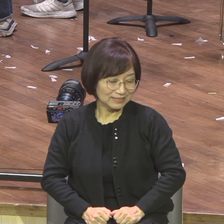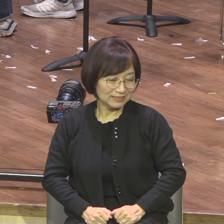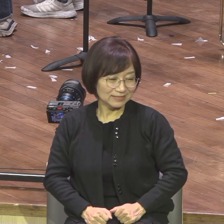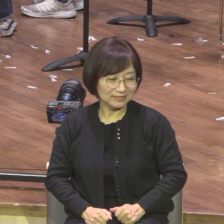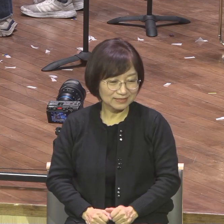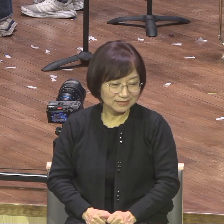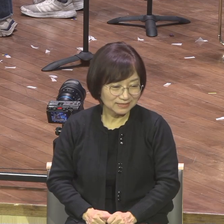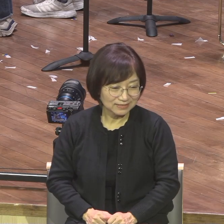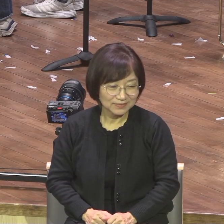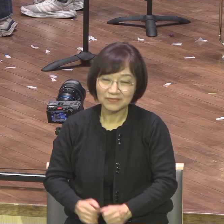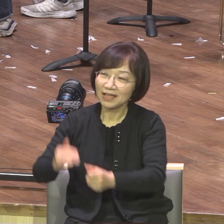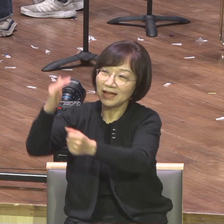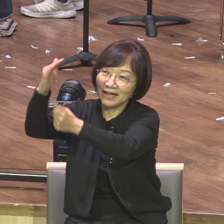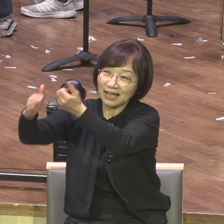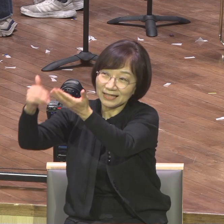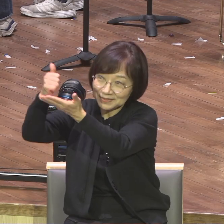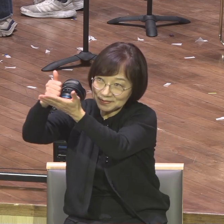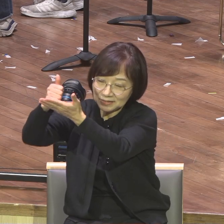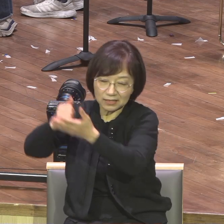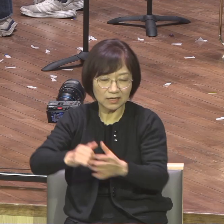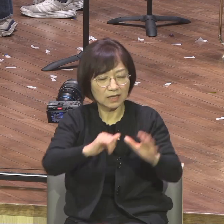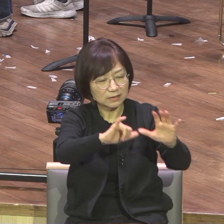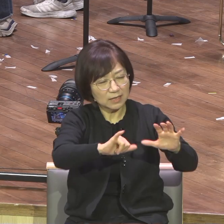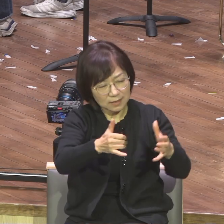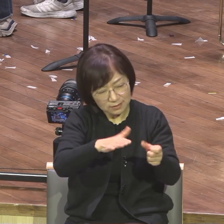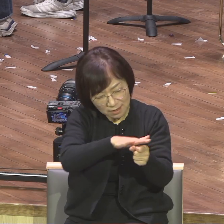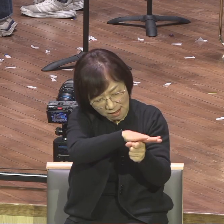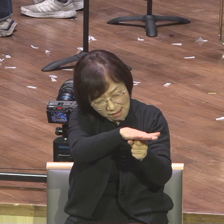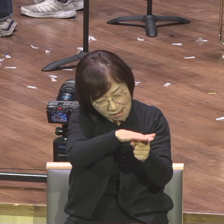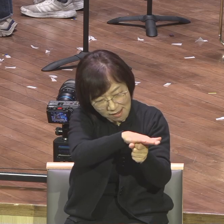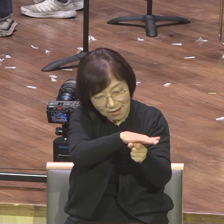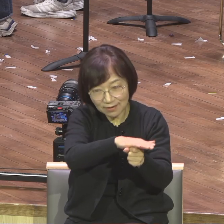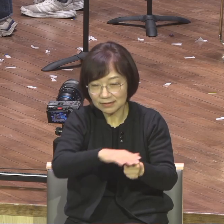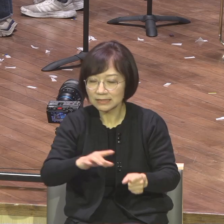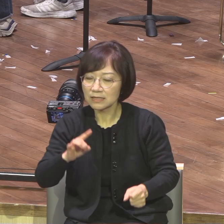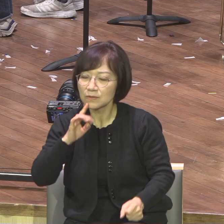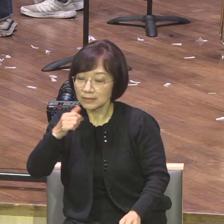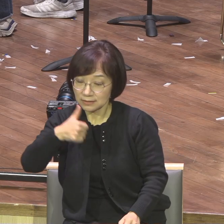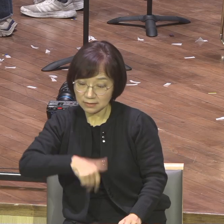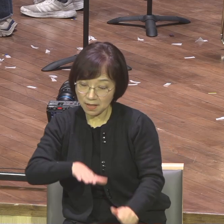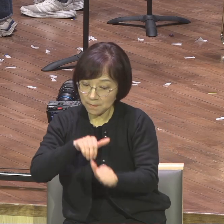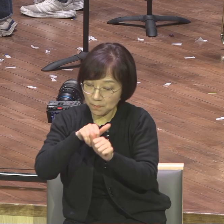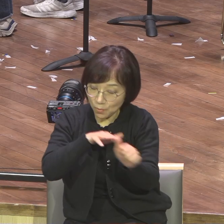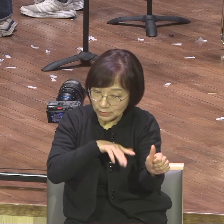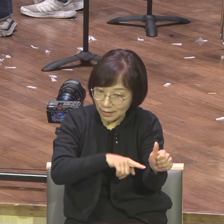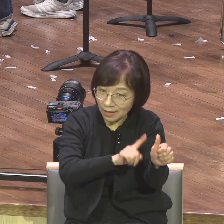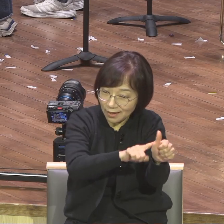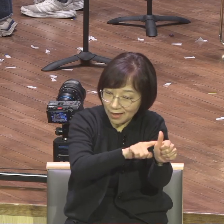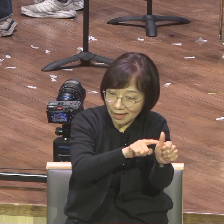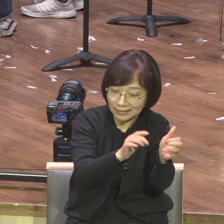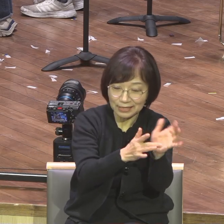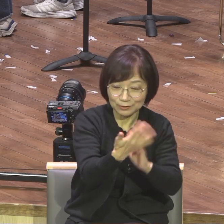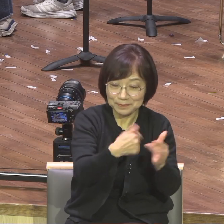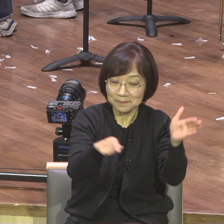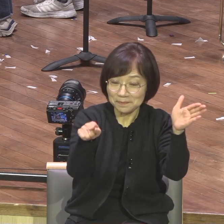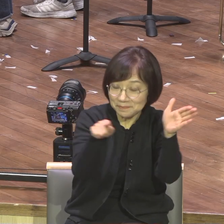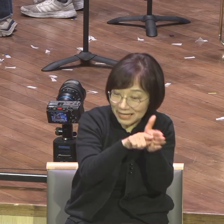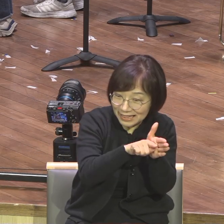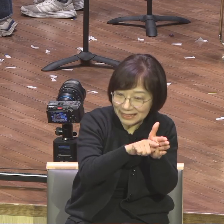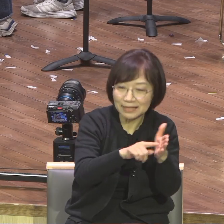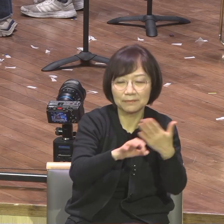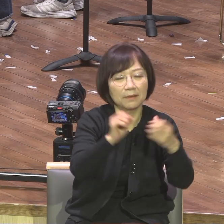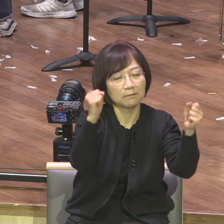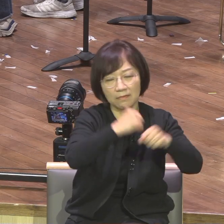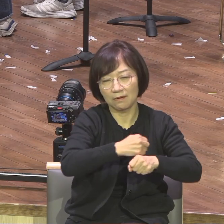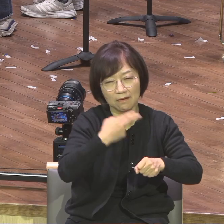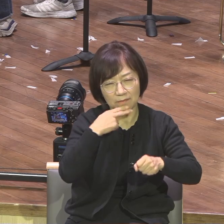하나님이 세상을 이처럼 사랑하사 독생자를 주셨으니 이는 저를 믿는 자마다 멸망치 않고 영생을 얻게 하려 하십니다.